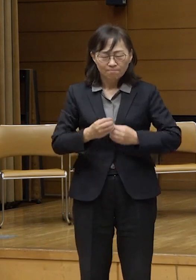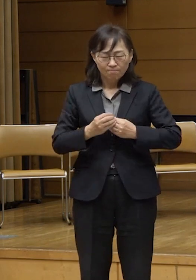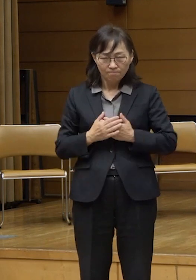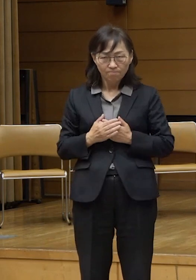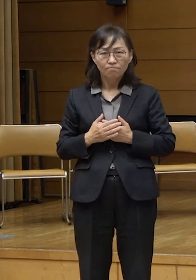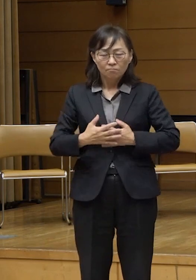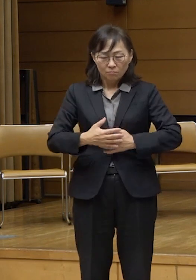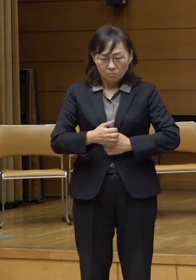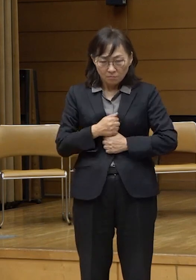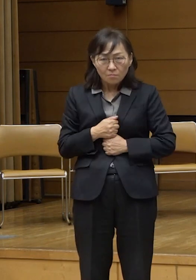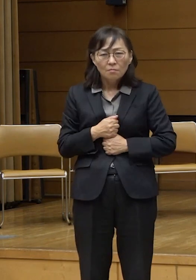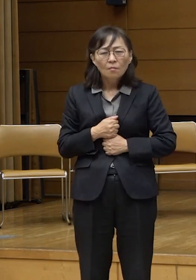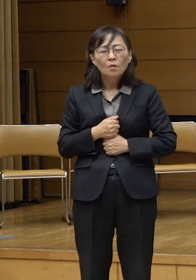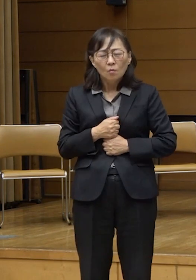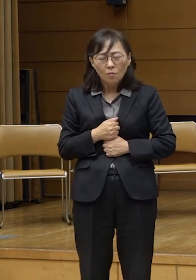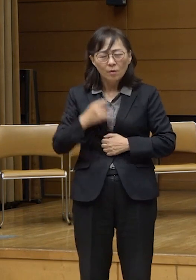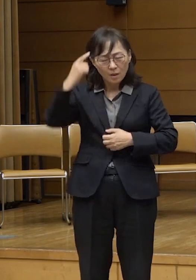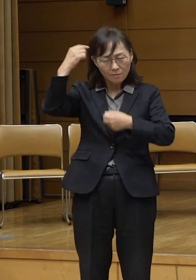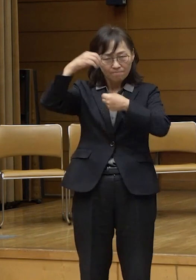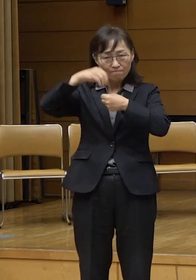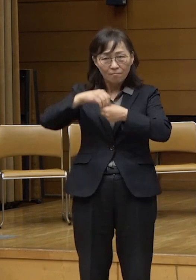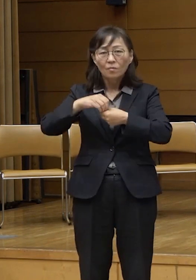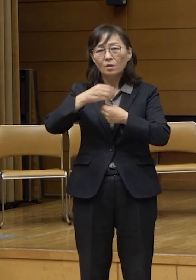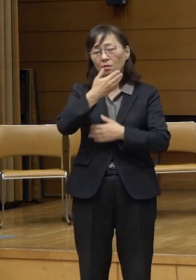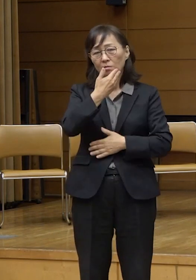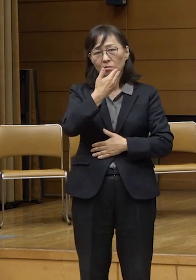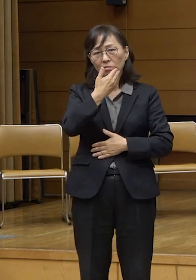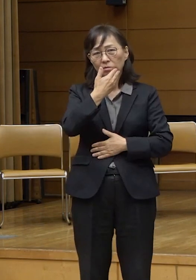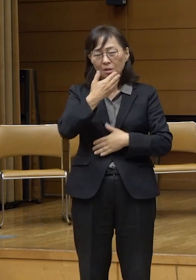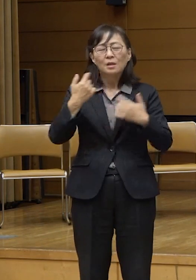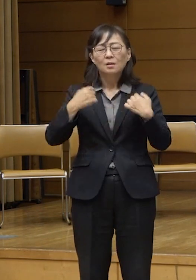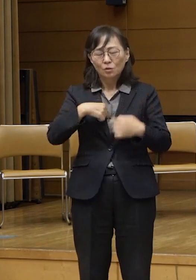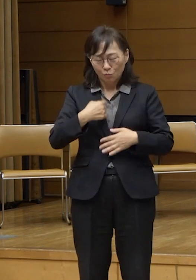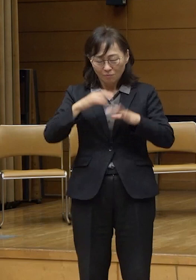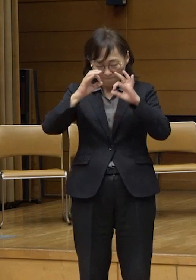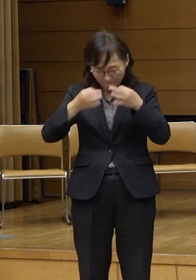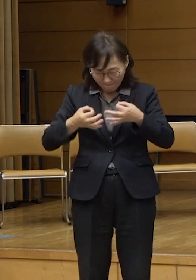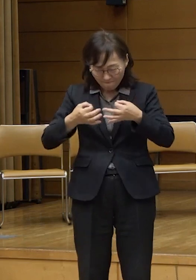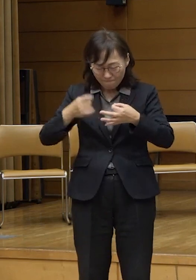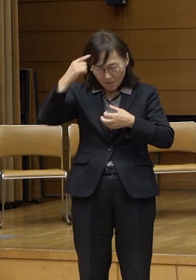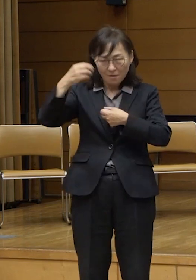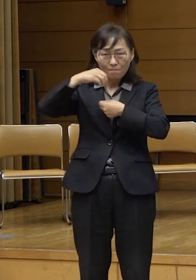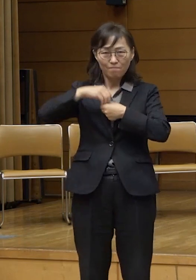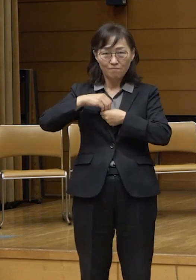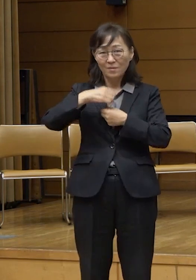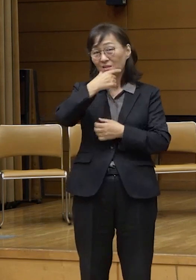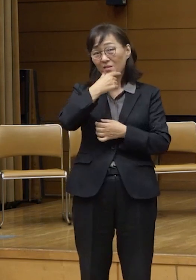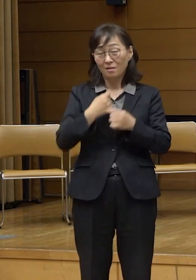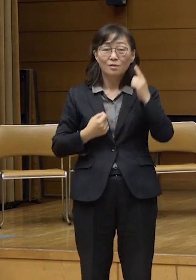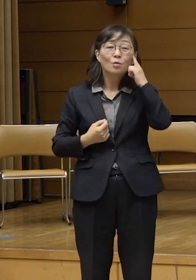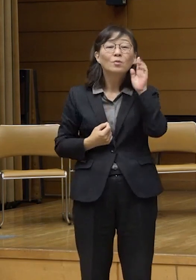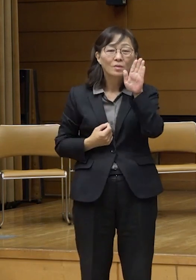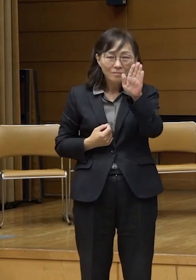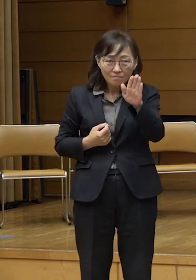持ちっていうのは持ってる必要があるだろうというのが、自分で言い続けているところですね。感想みたいなのです。すみません。